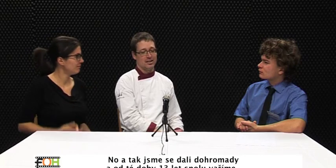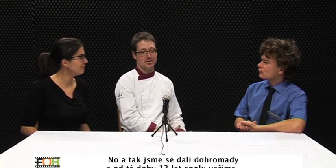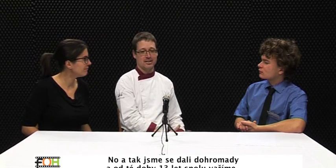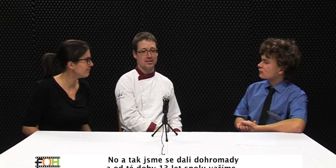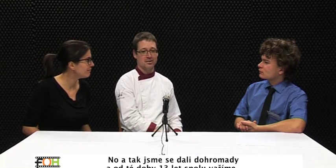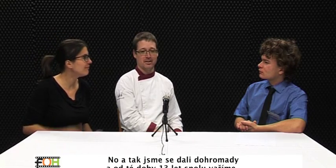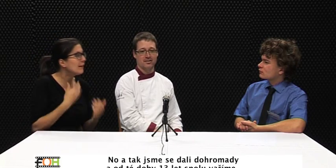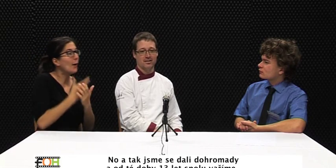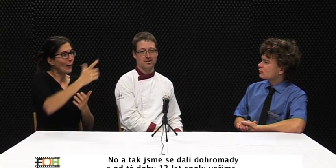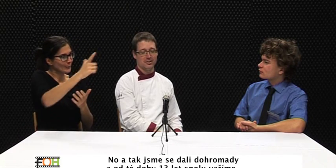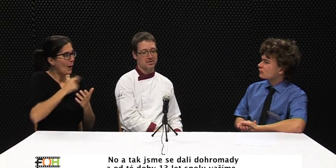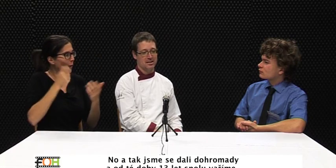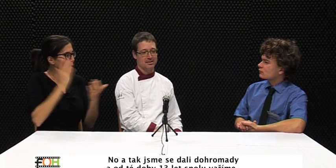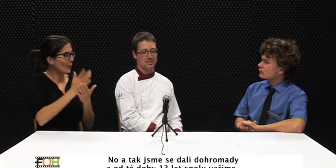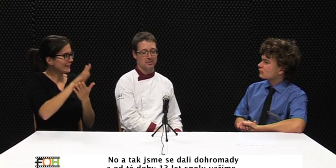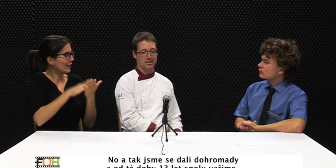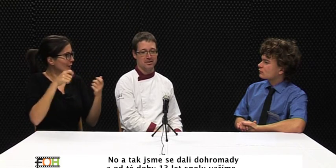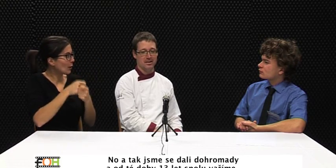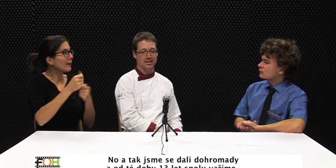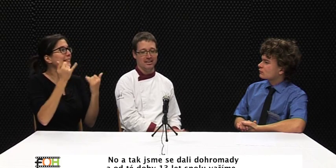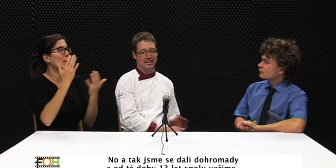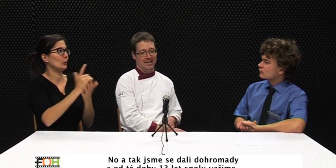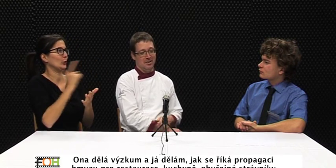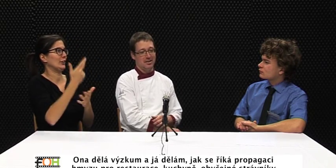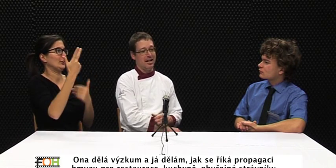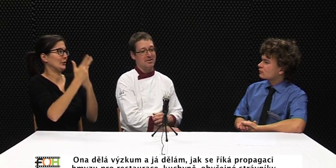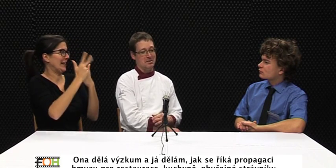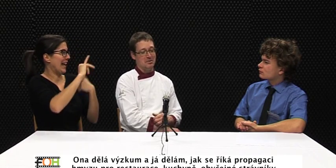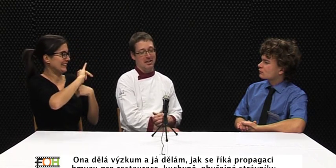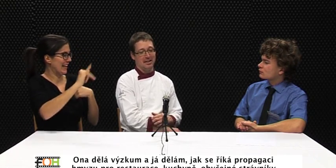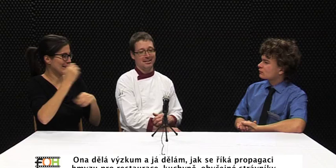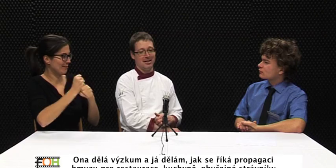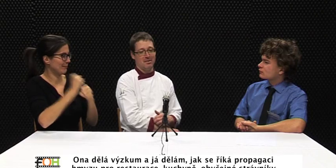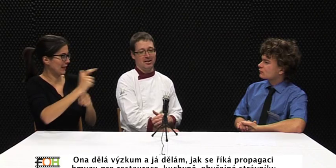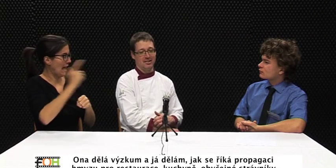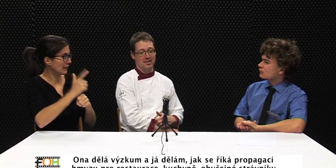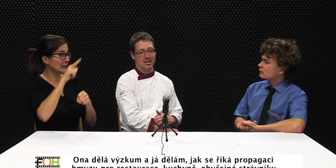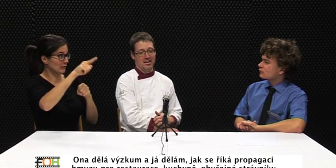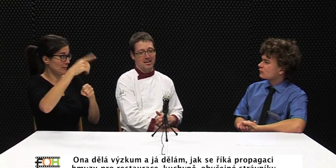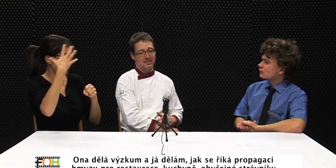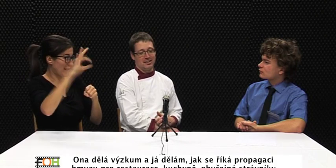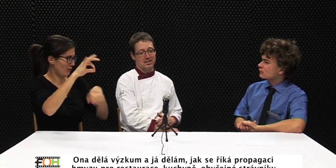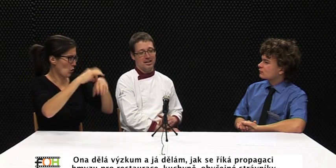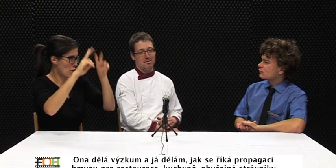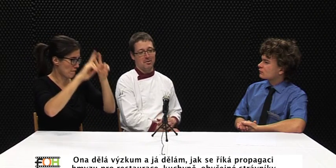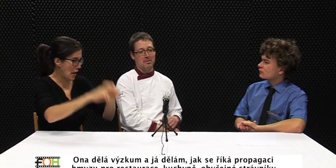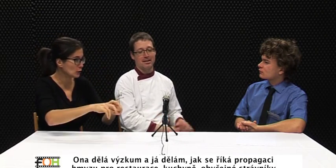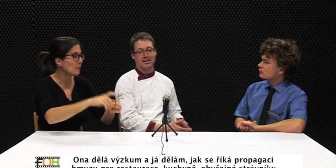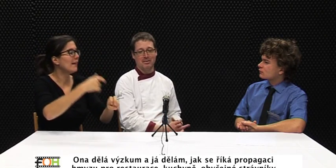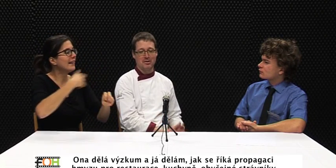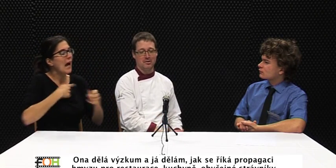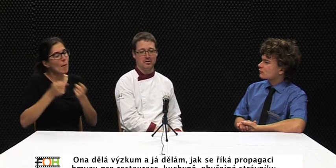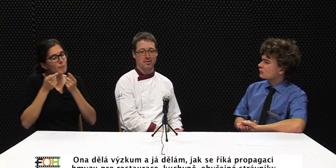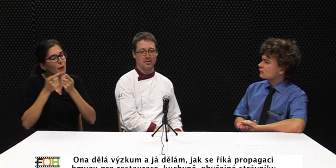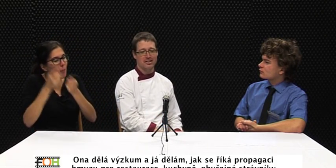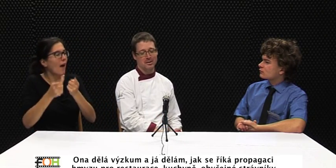No a tak jsme se dali dohromady, no a od té doby 13 let spolu vaříme, ona dělá výzkum a já dělám, jak se říká, propagaci